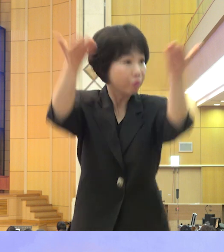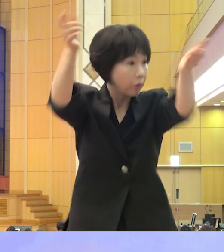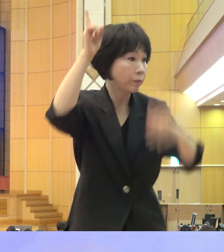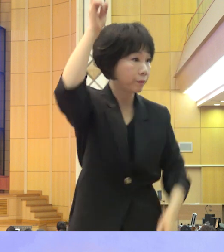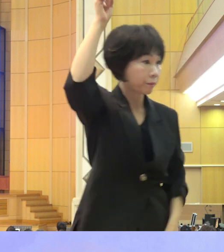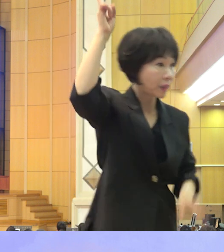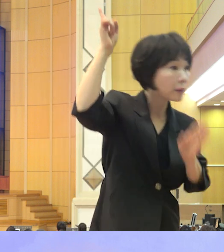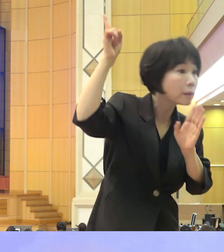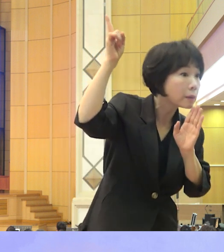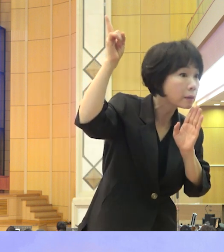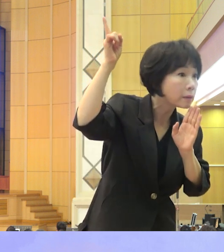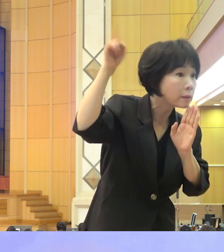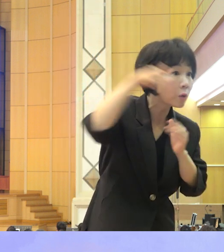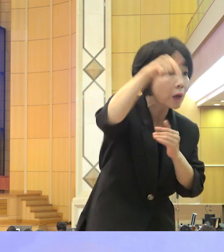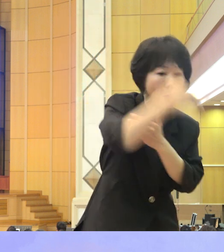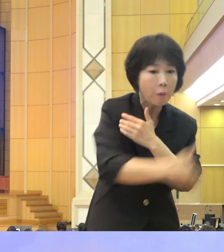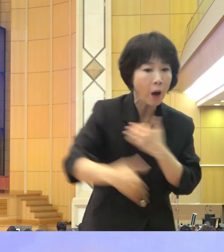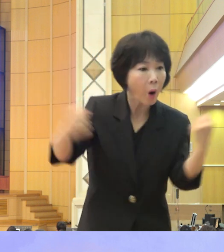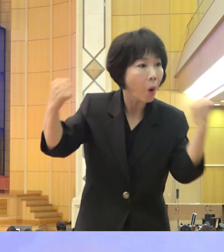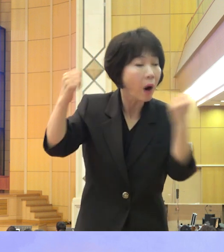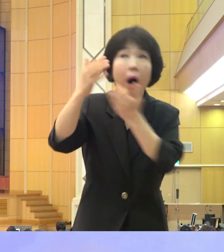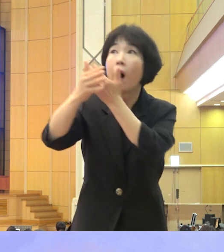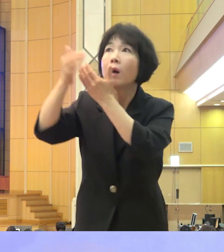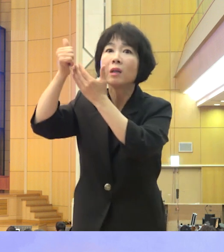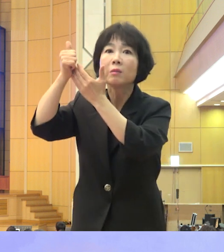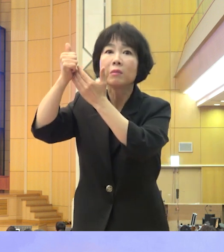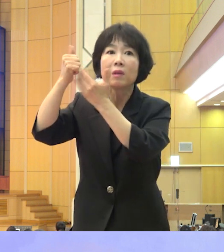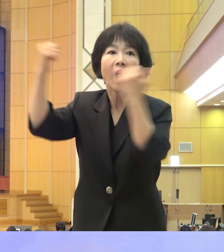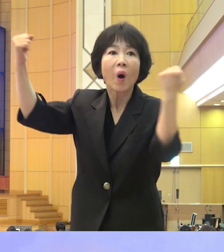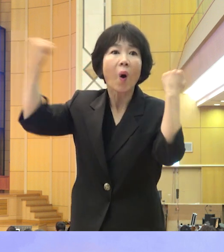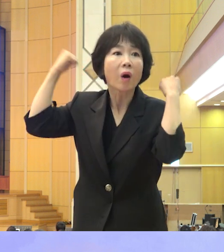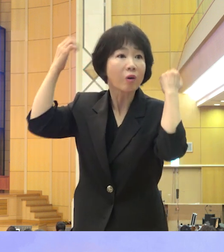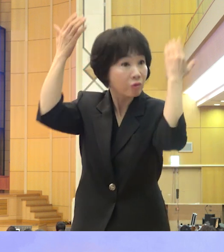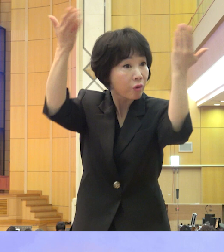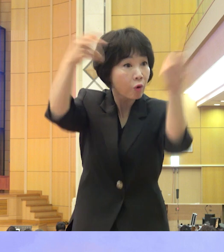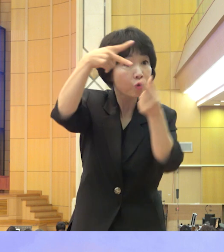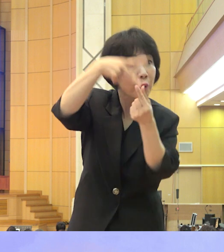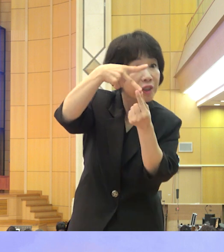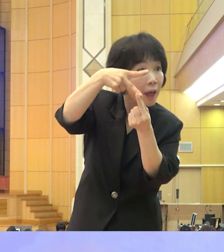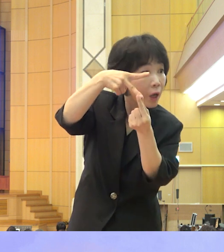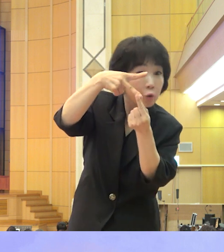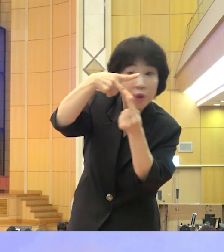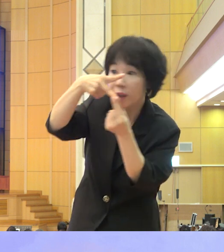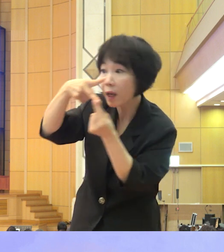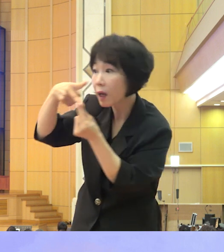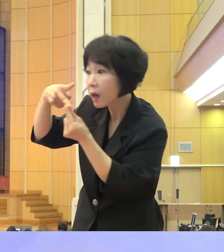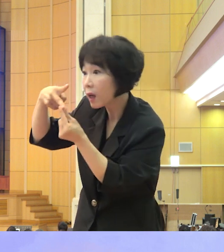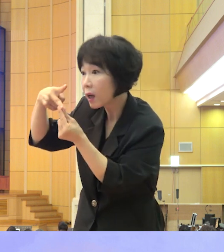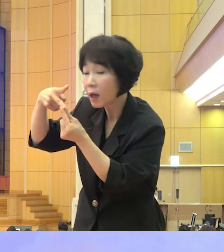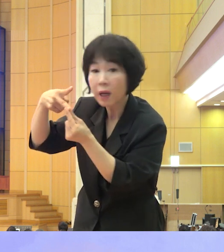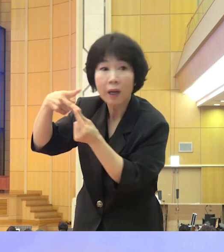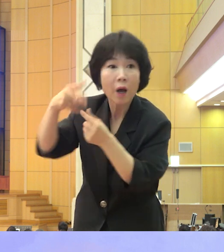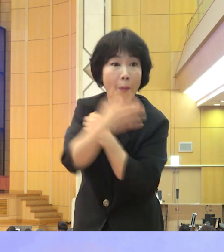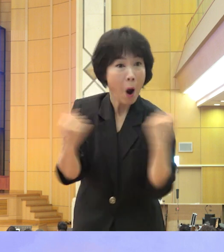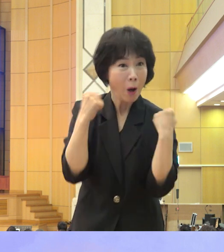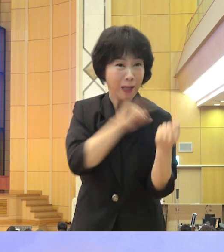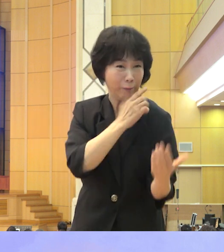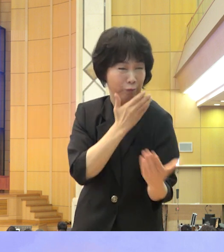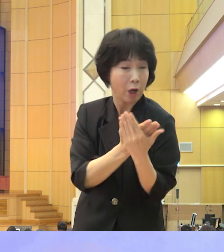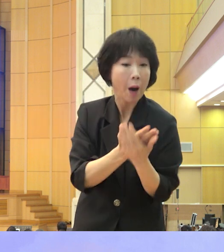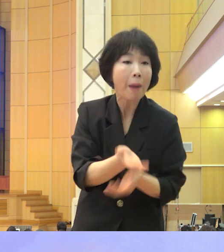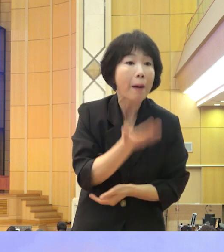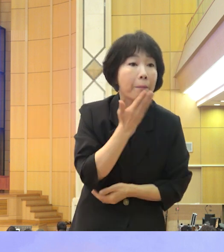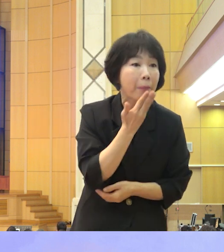그건 물론이고, 우리가 나름대로 건강 관리하면서 가장 중요한 것이 식단이라고.